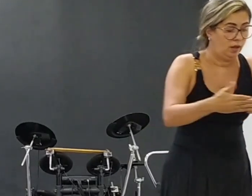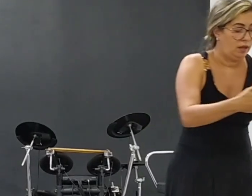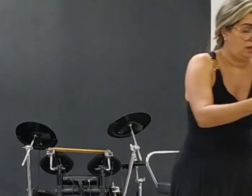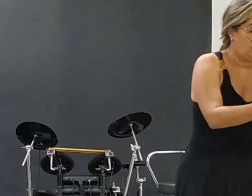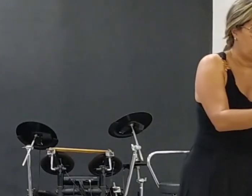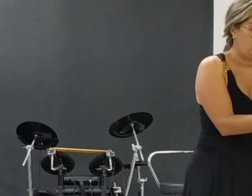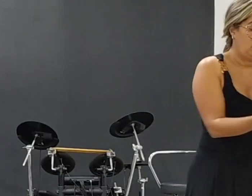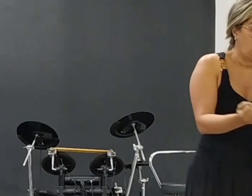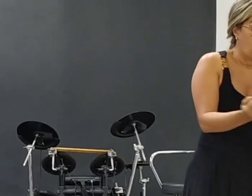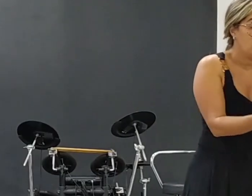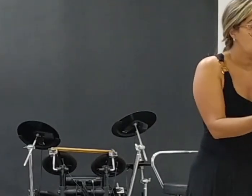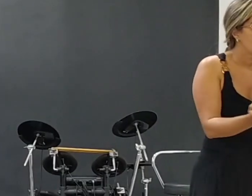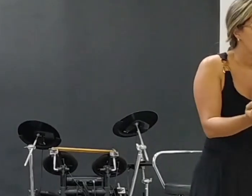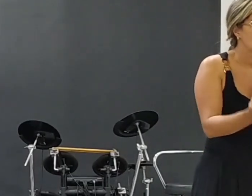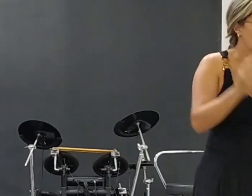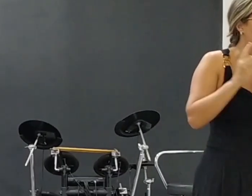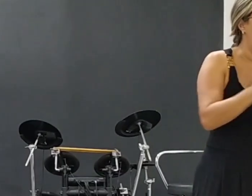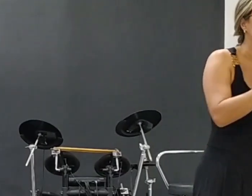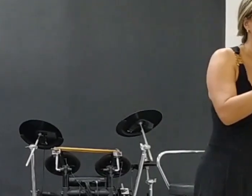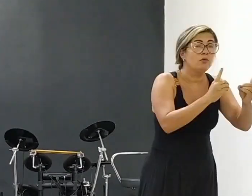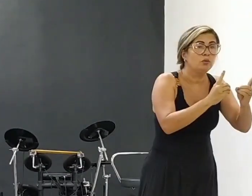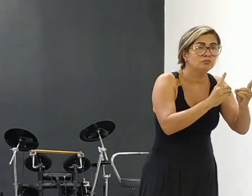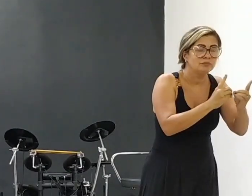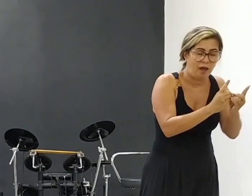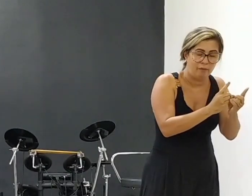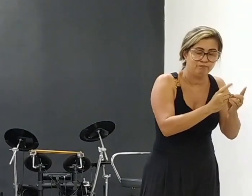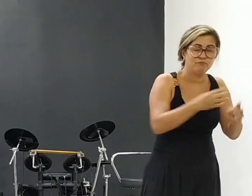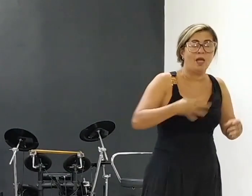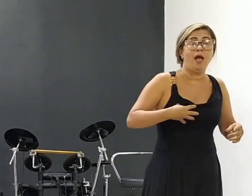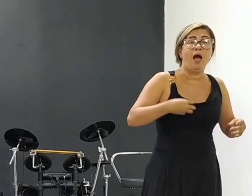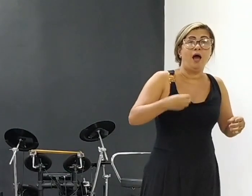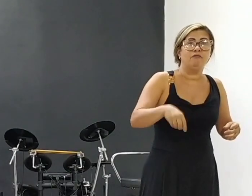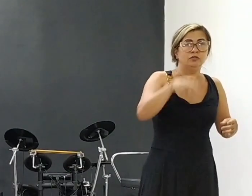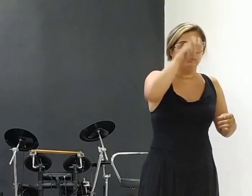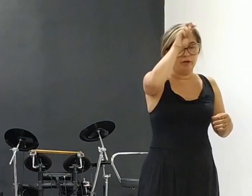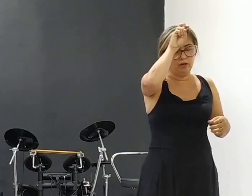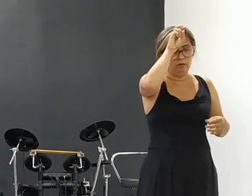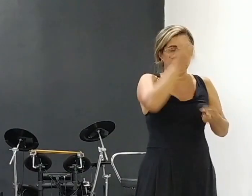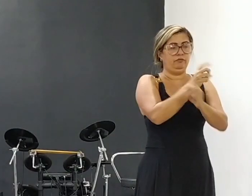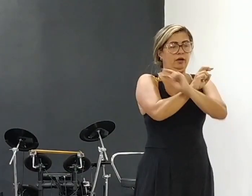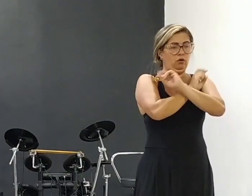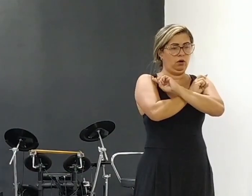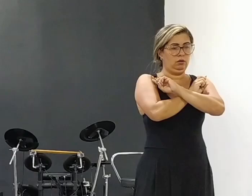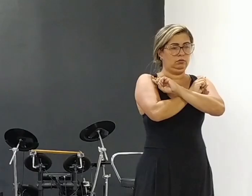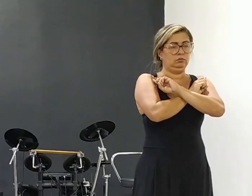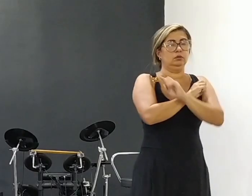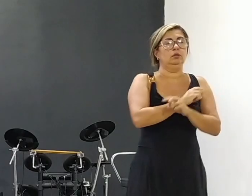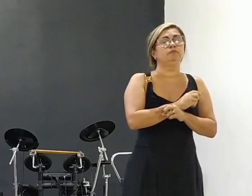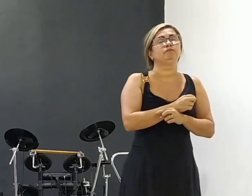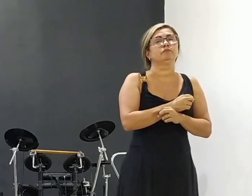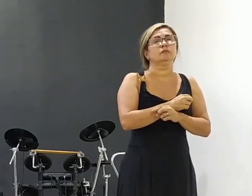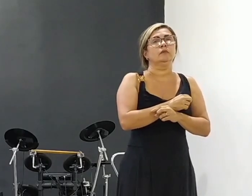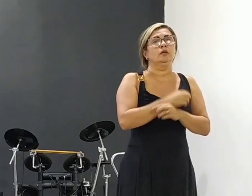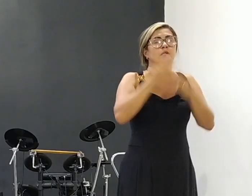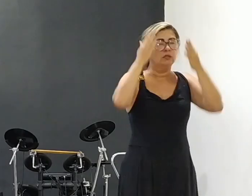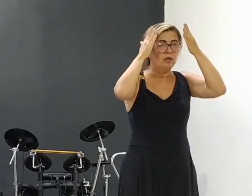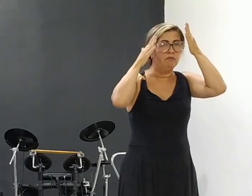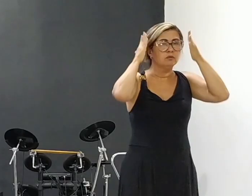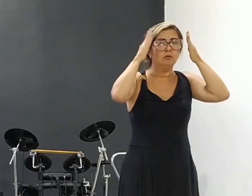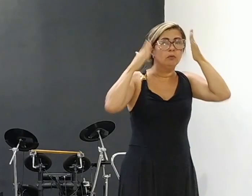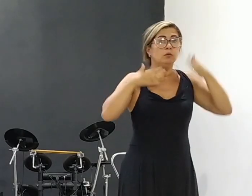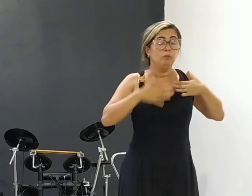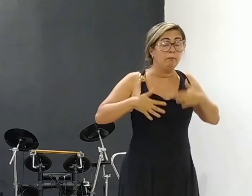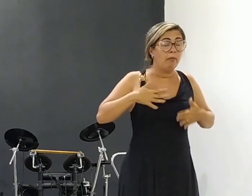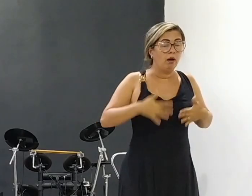até encontrar a filha de Faraó, que estava se banhando às margens daquele